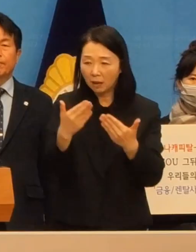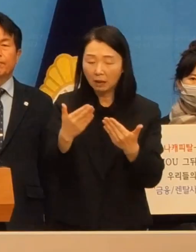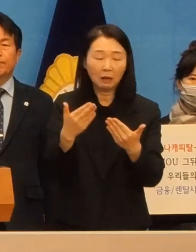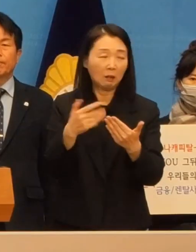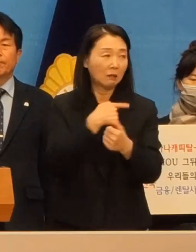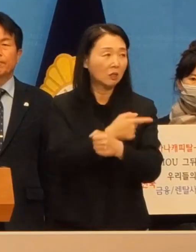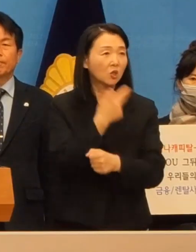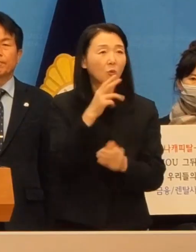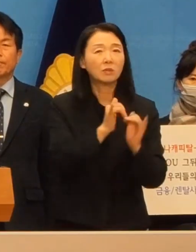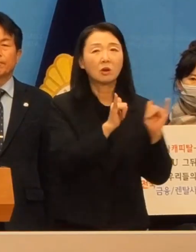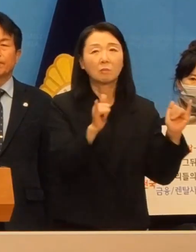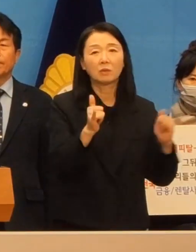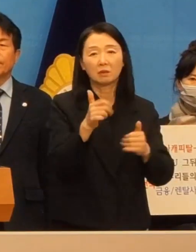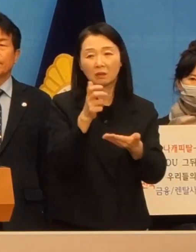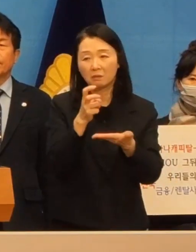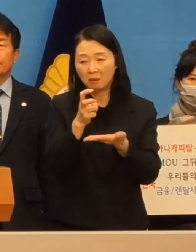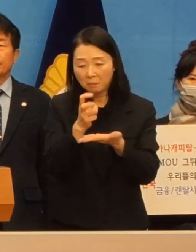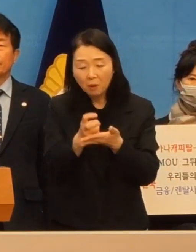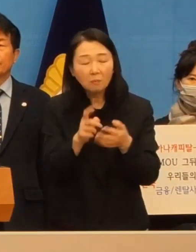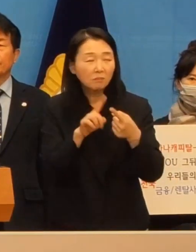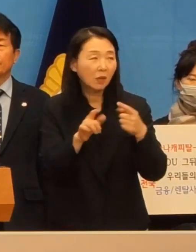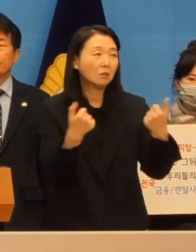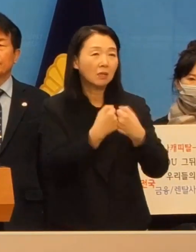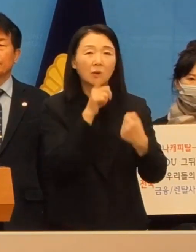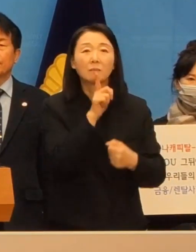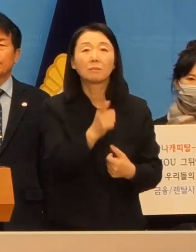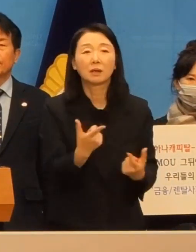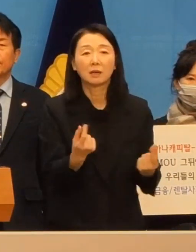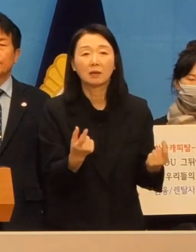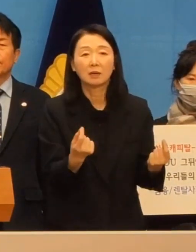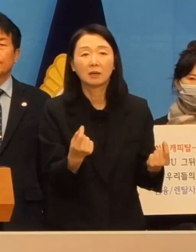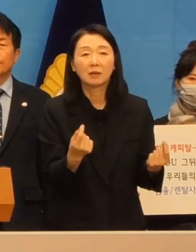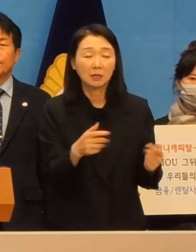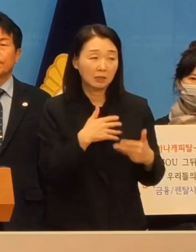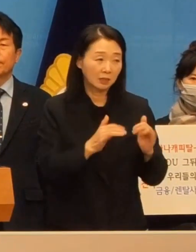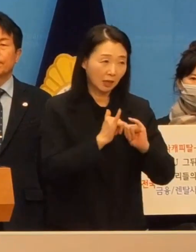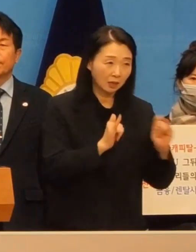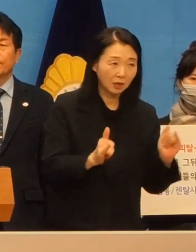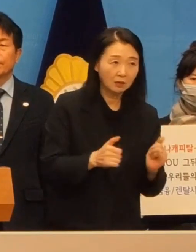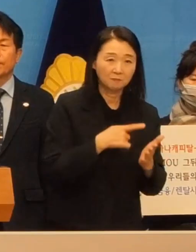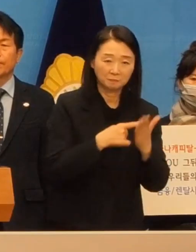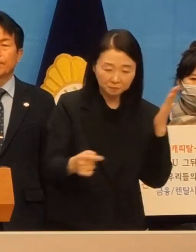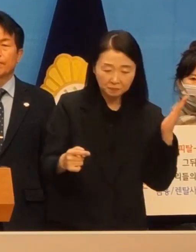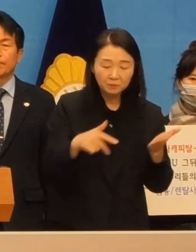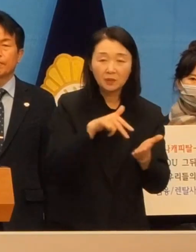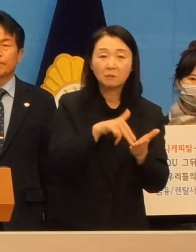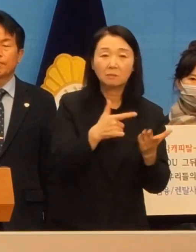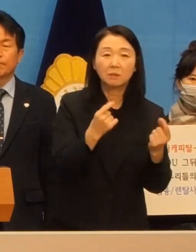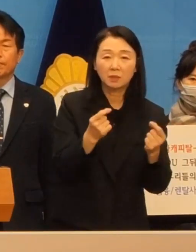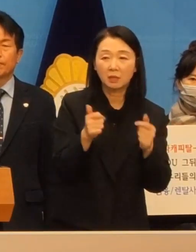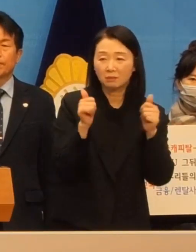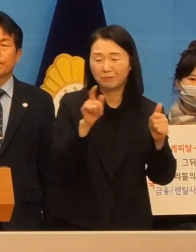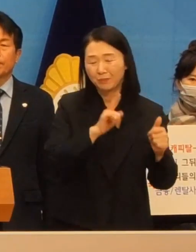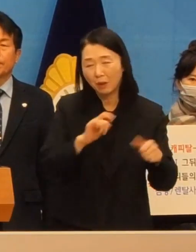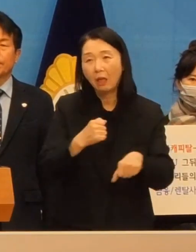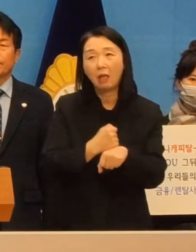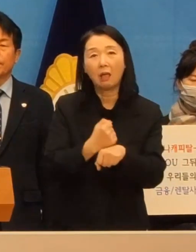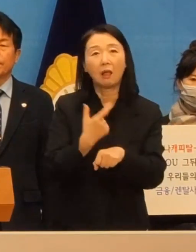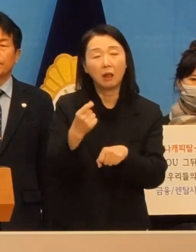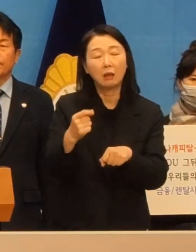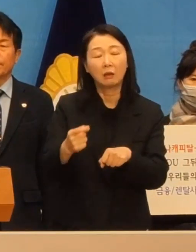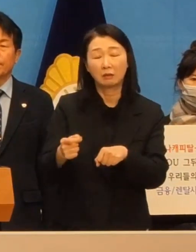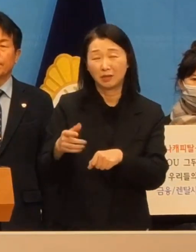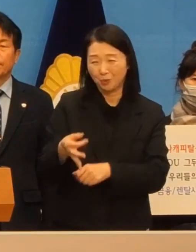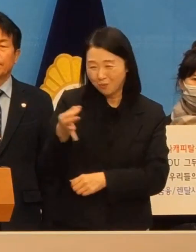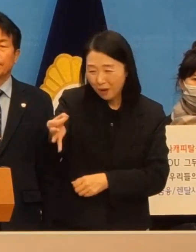사람들에게 각자 법으로 싸우라고만 했습니다. 결국 약자로서 불리한 위치에 소송과 강제집행, 채무